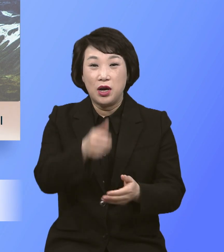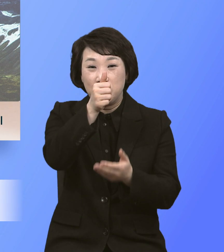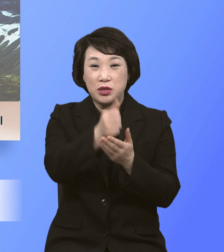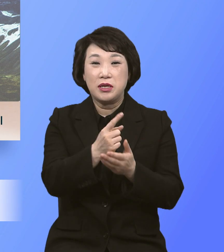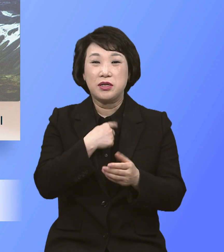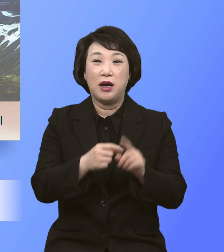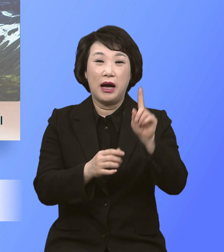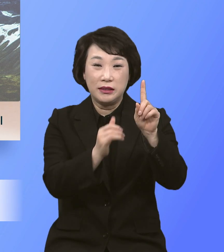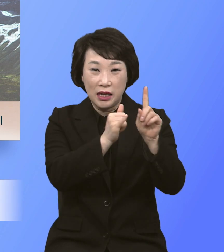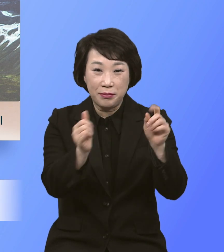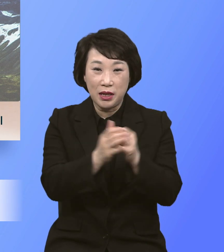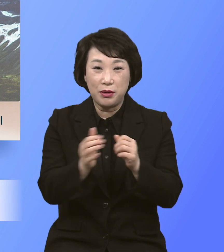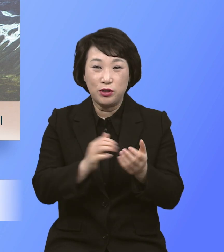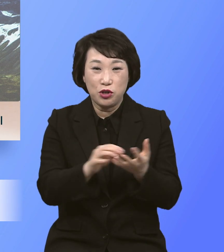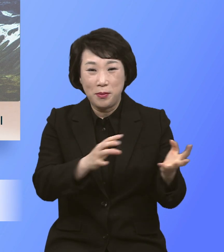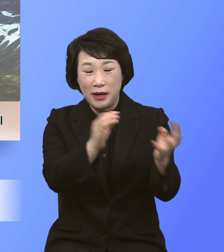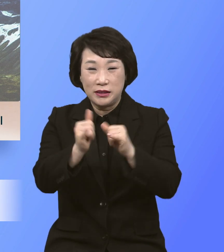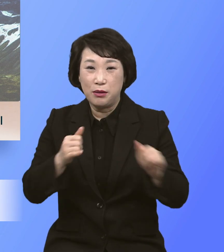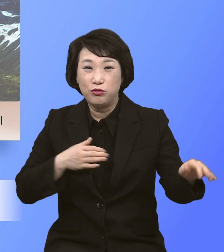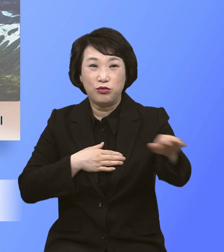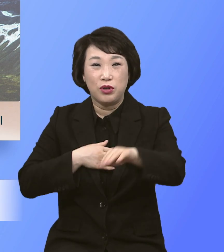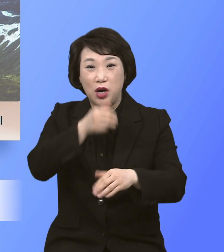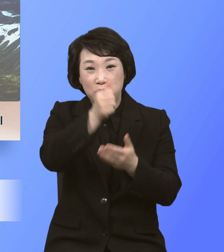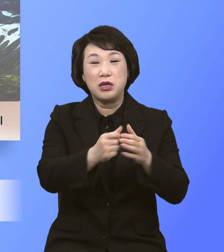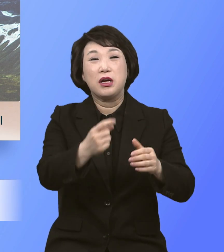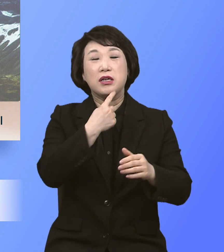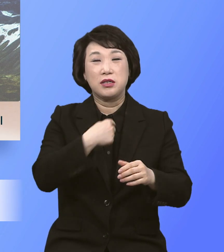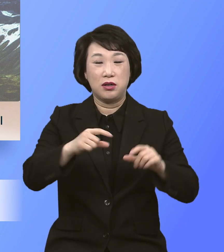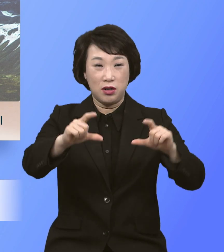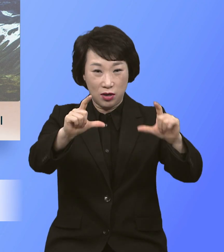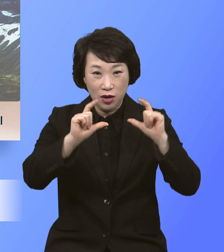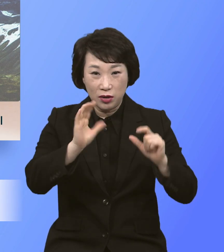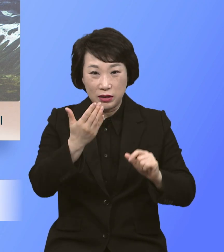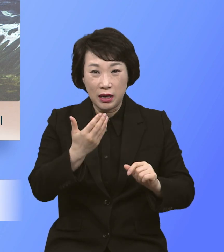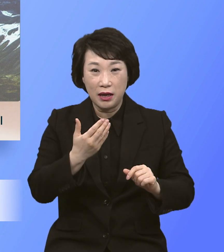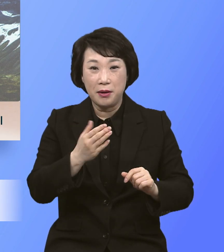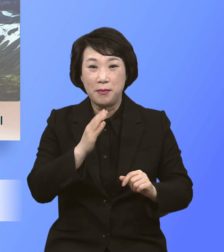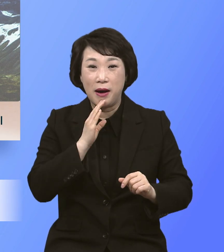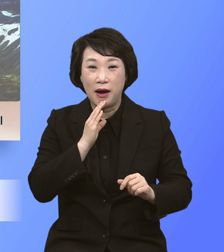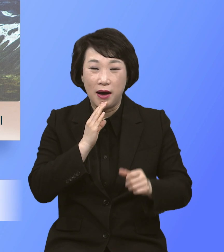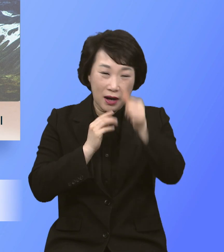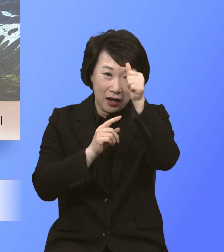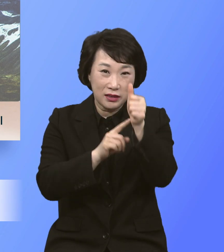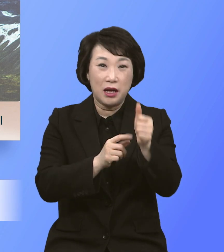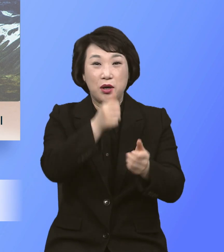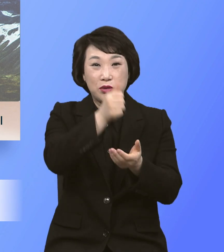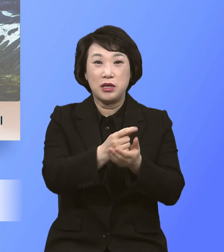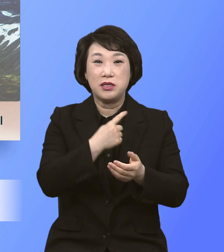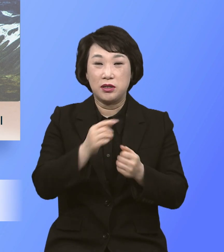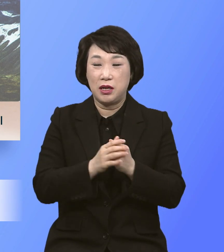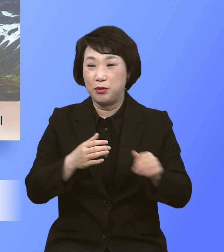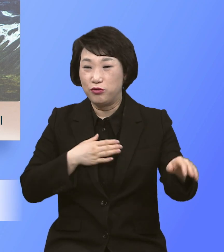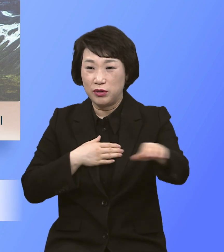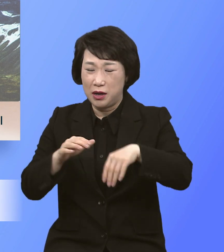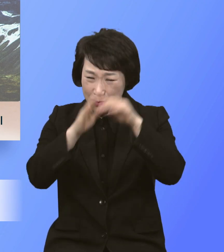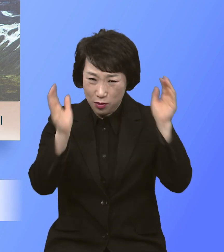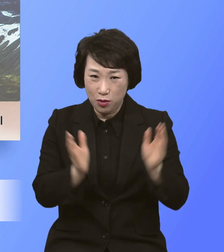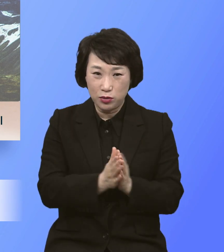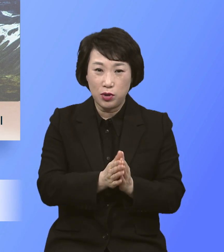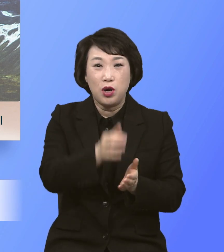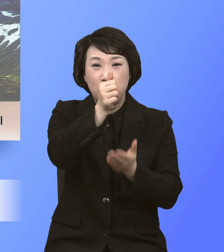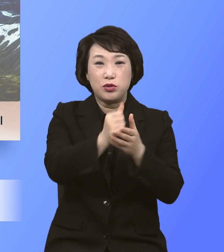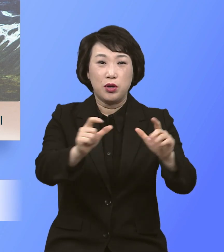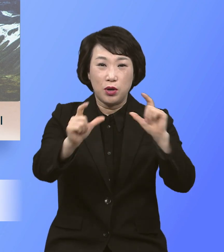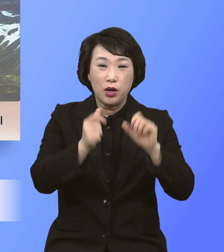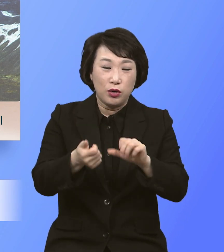범죄로 많은 사람의 정죄에 이른 것처럼 아담의 범죄로 많은 사람들에게 정죄, 죄가